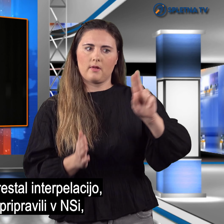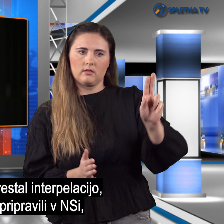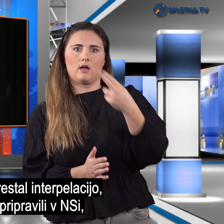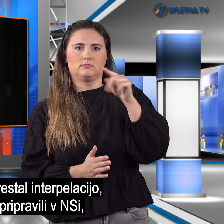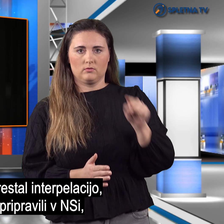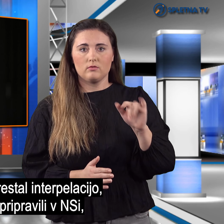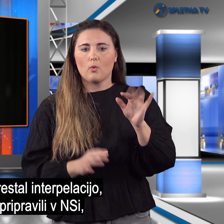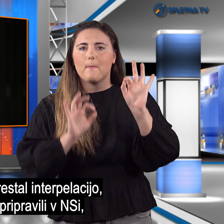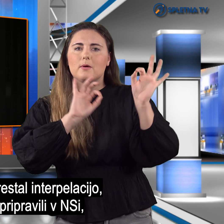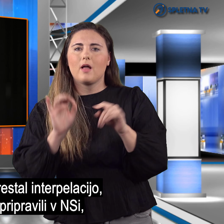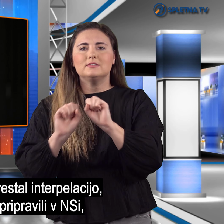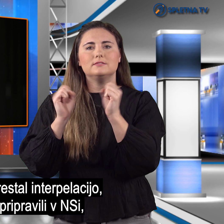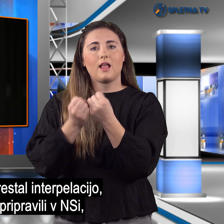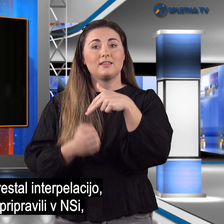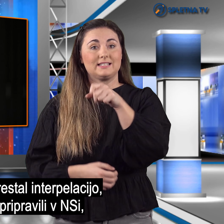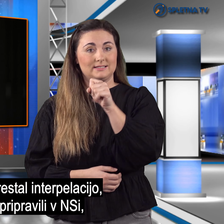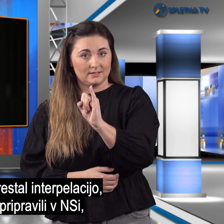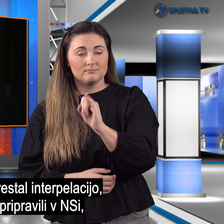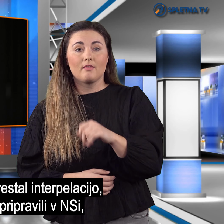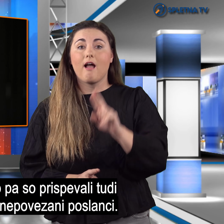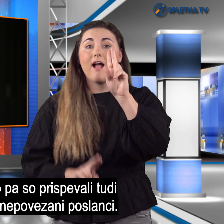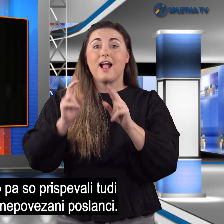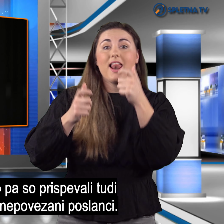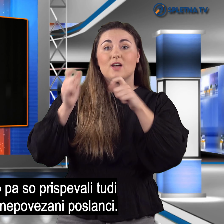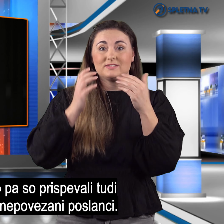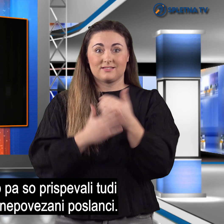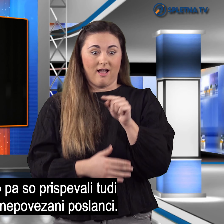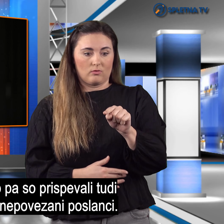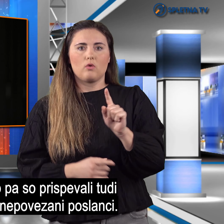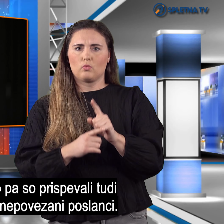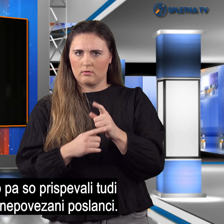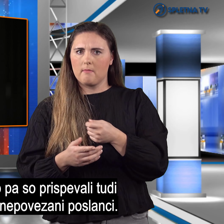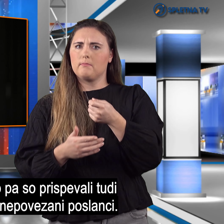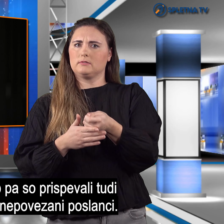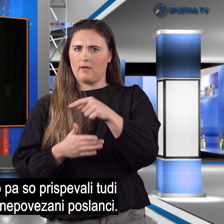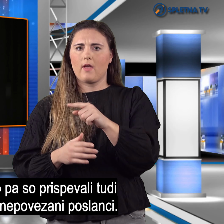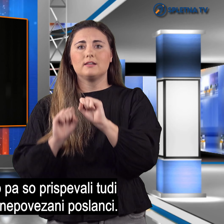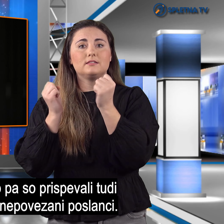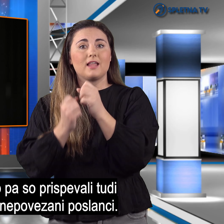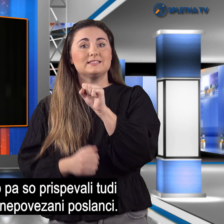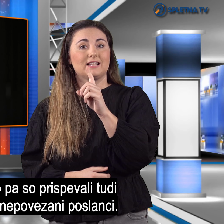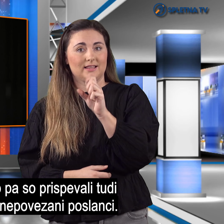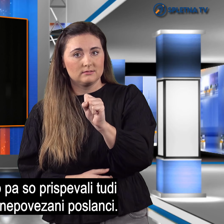NSI, glasove zanjo pa so prispevali tudi v SDS in 3 nepovezani poslanci.